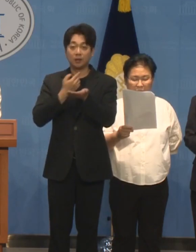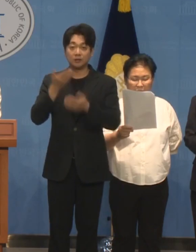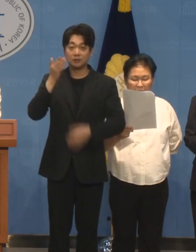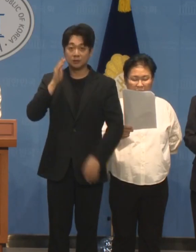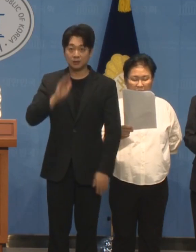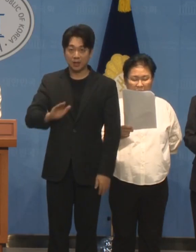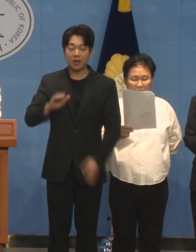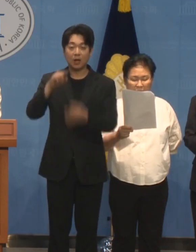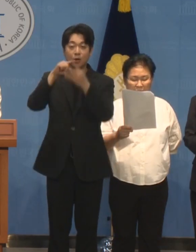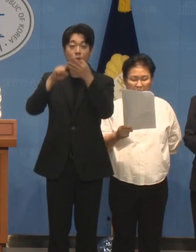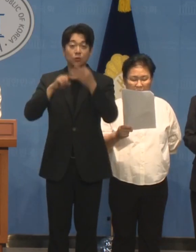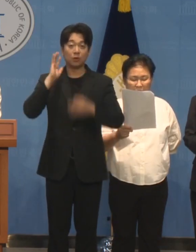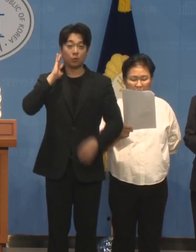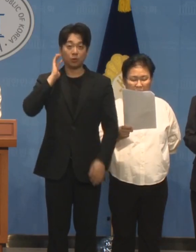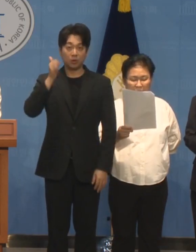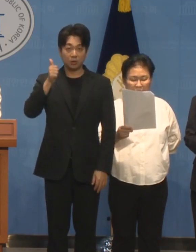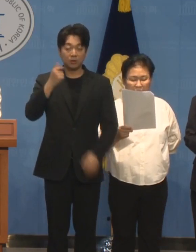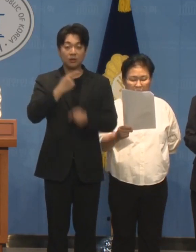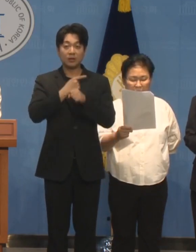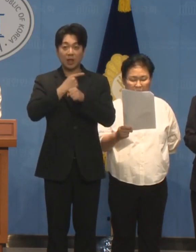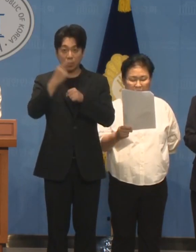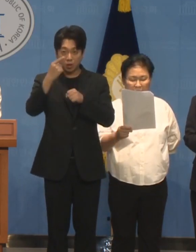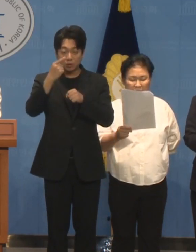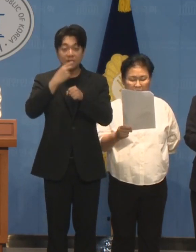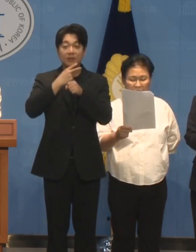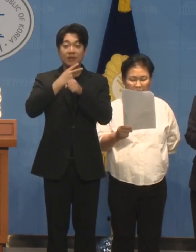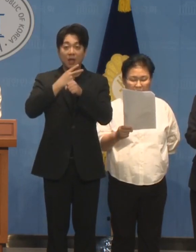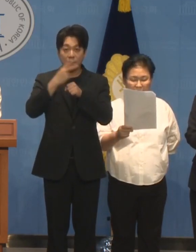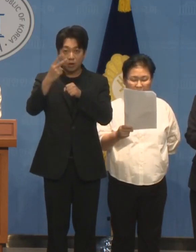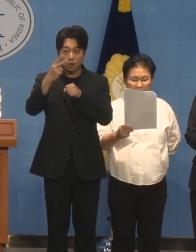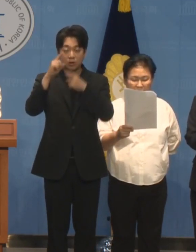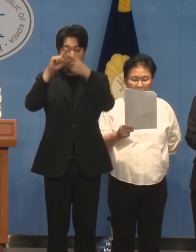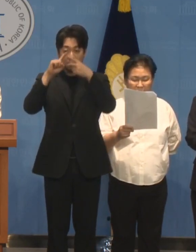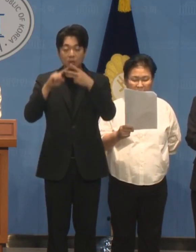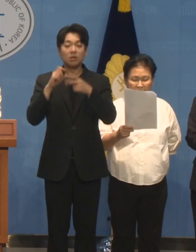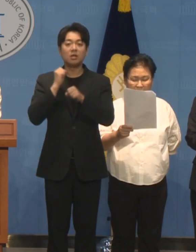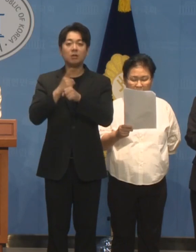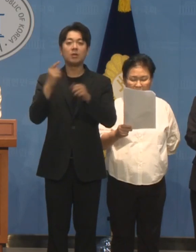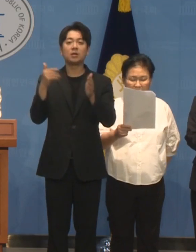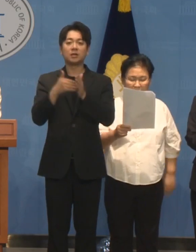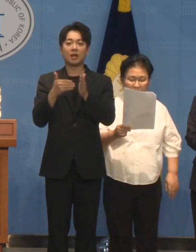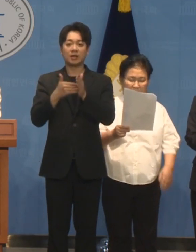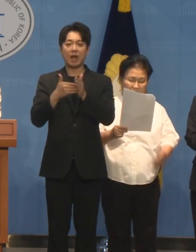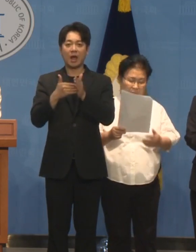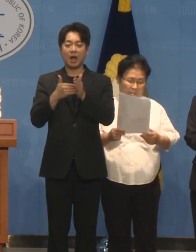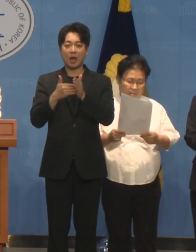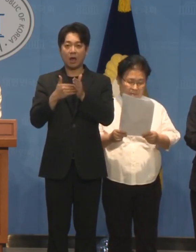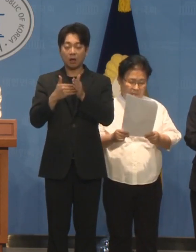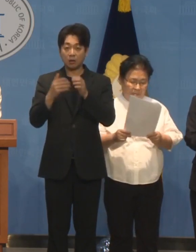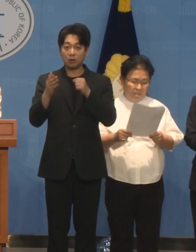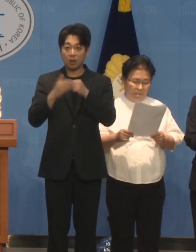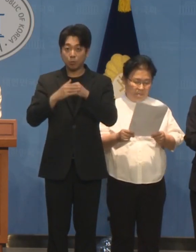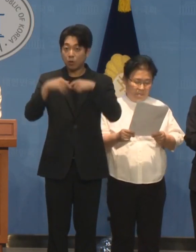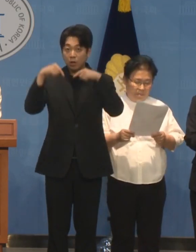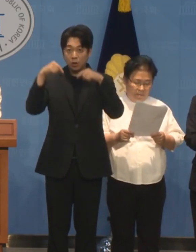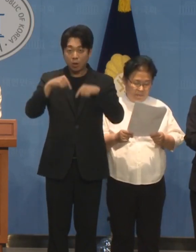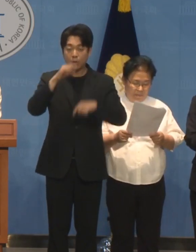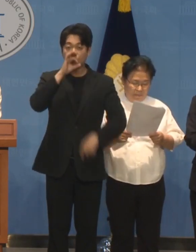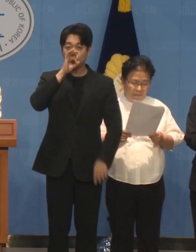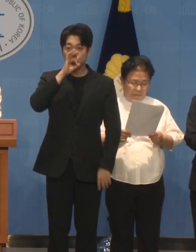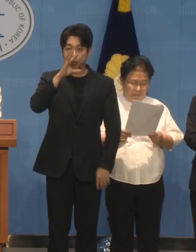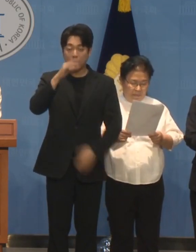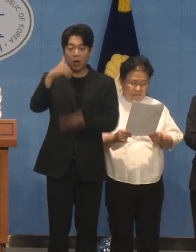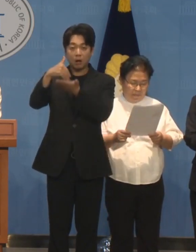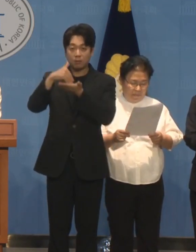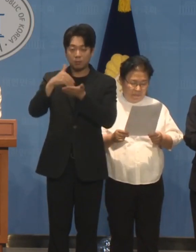정부는 2025학년도, 2026학년도 의대 정원은 이미 확정됐다. 협의체 구성 제안을 수용할 수